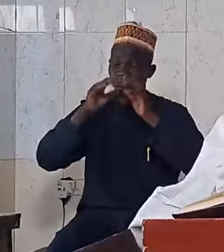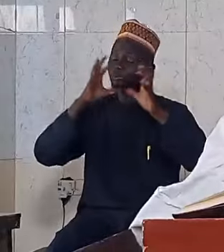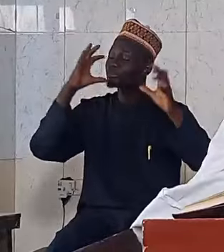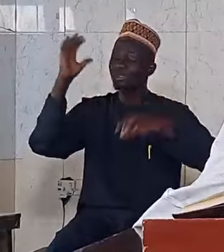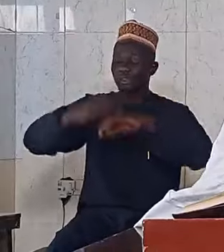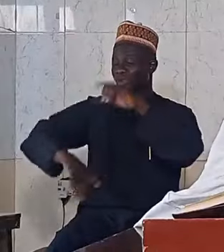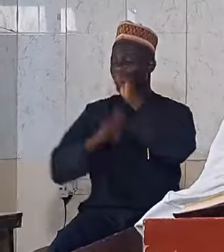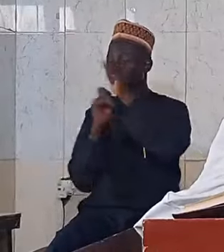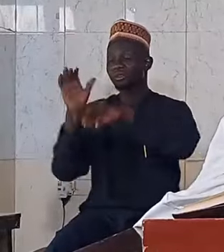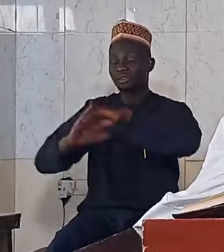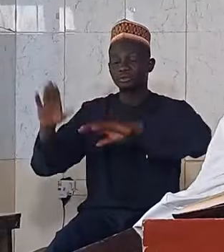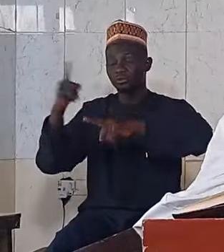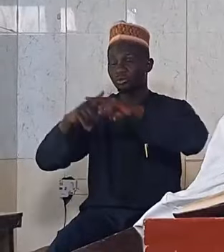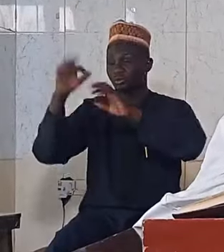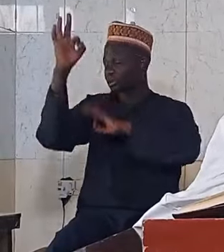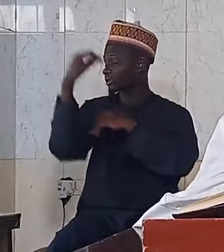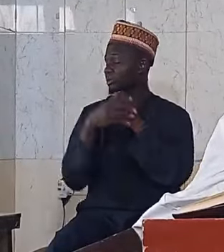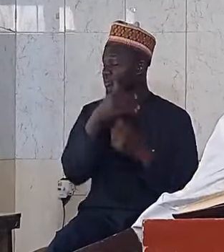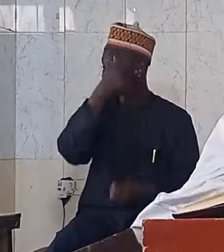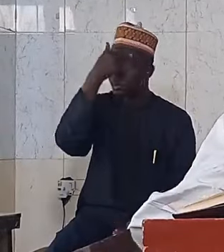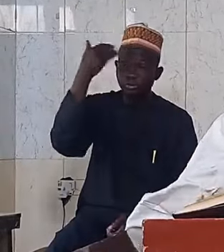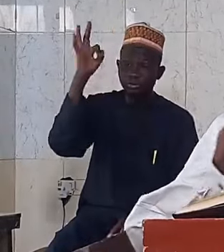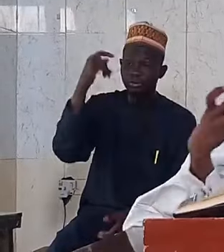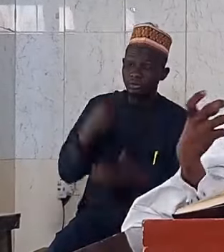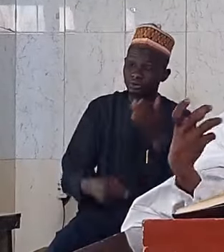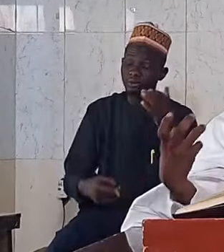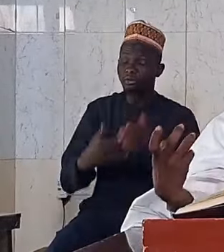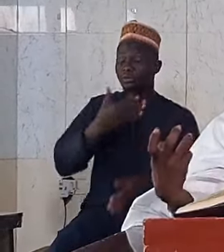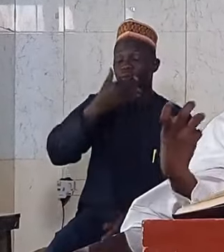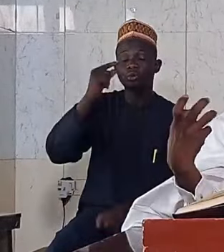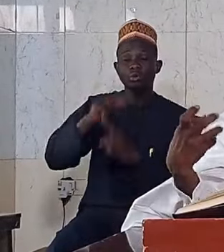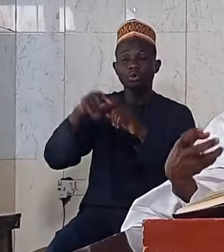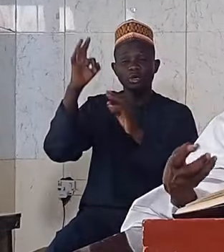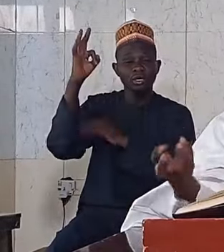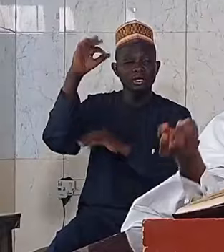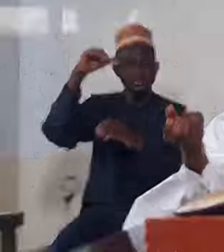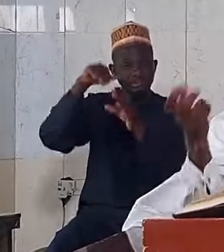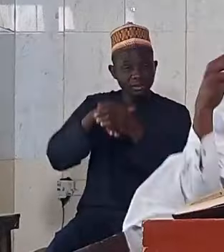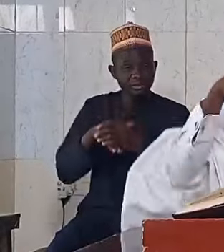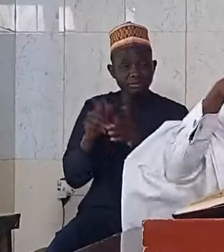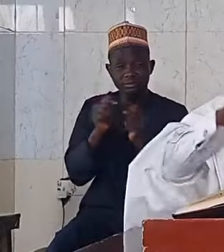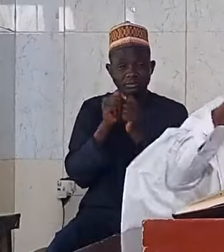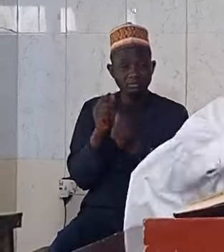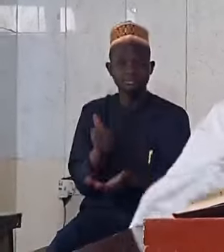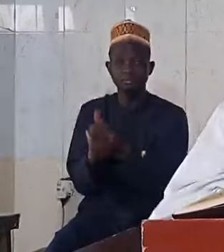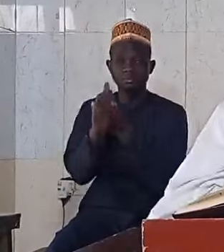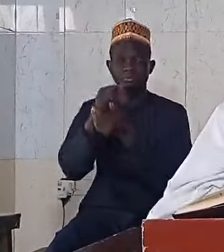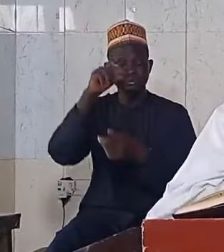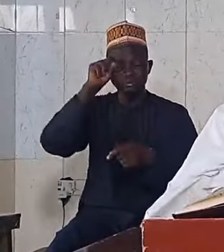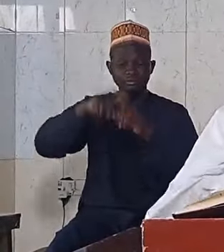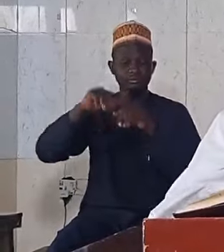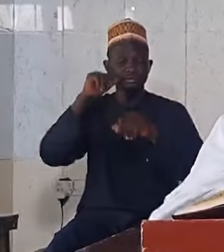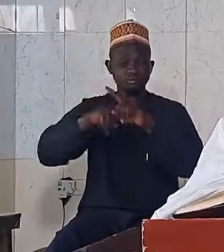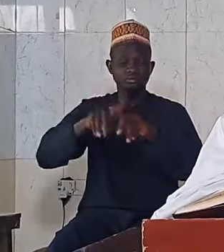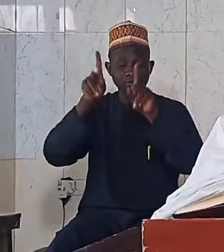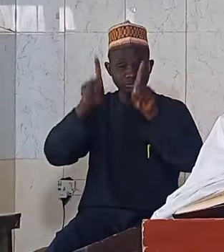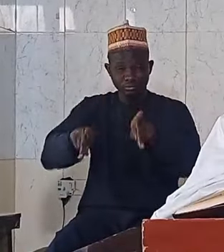lada saboda me ɗaukaka addinin ne a cikinsa tare da taimakon ɗan uwanka ɗan adam